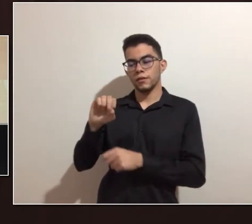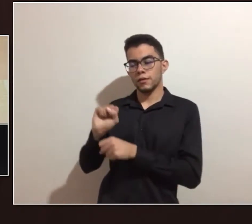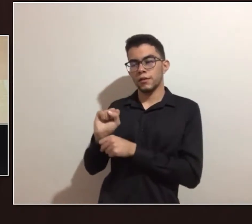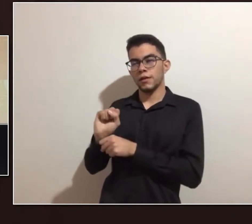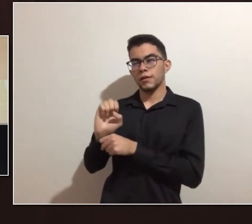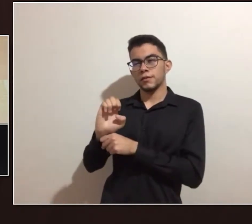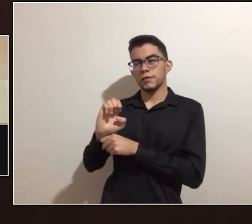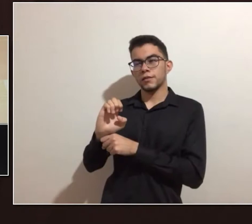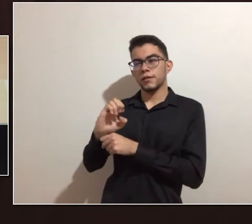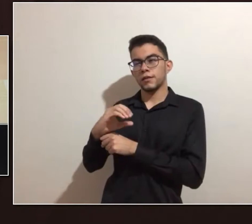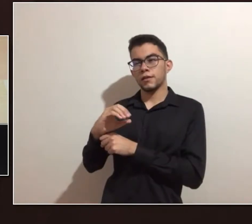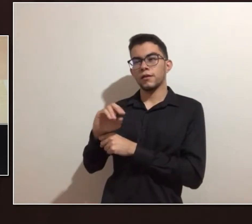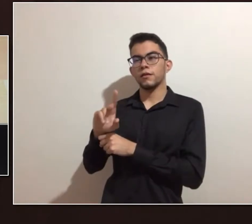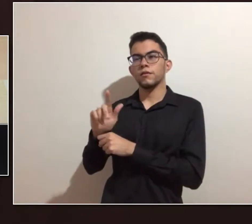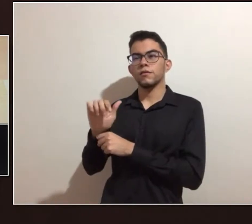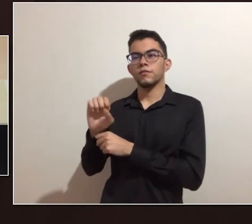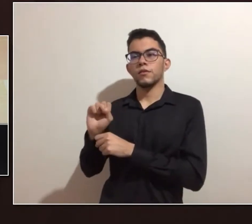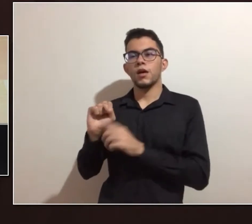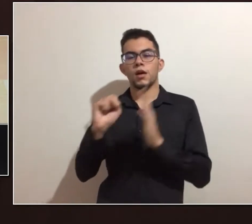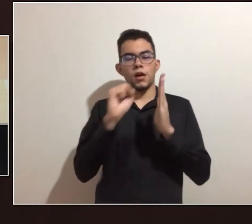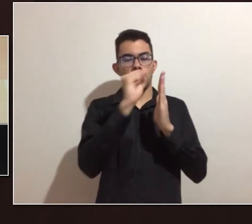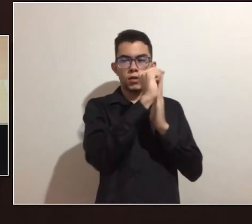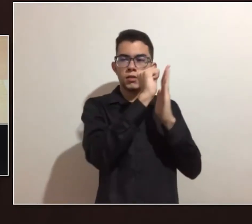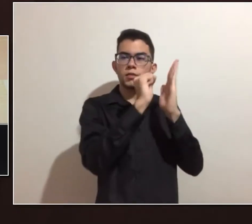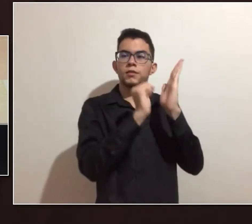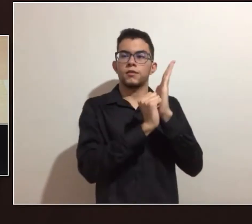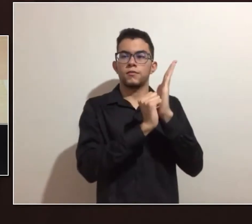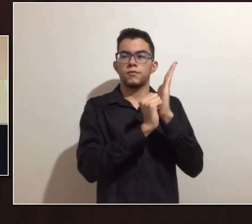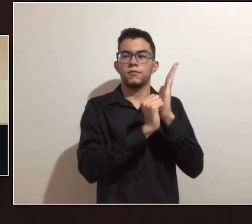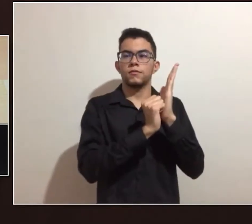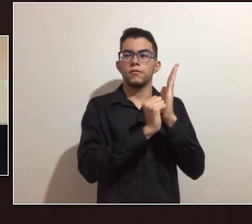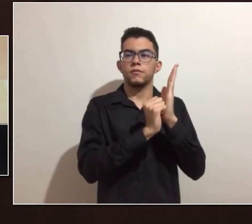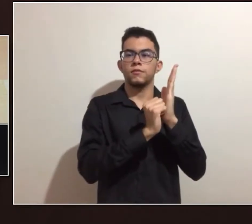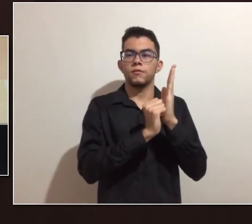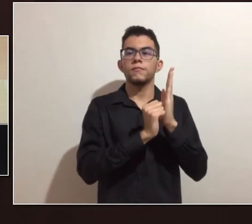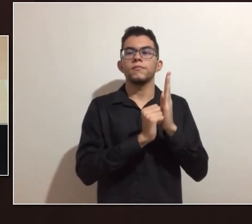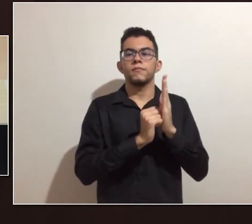restaurando. No nosso meio, o Senhor